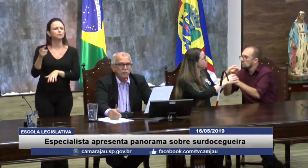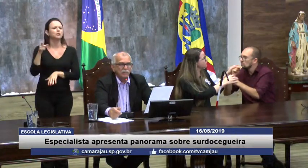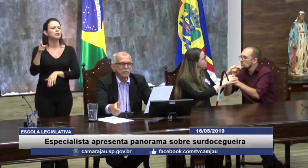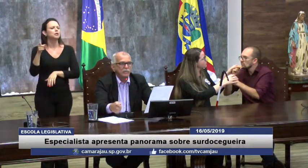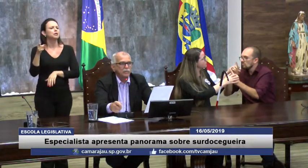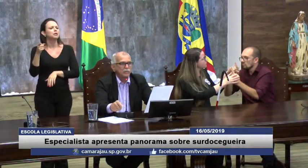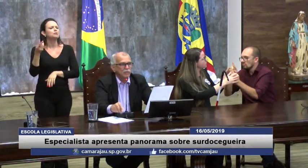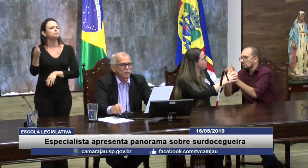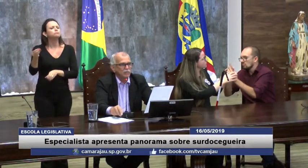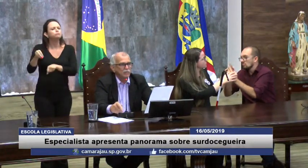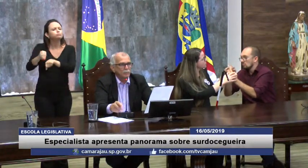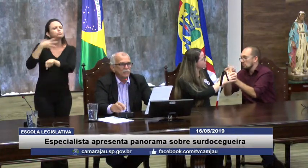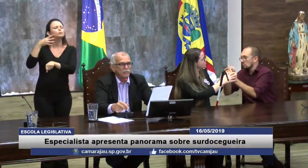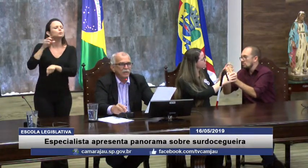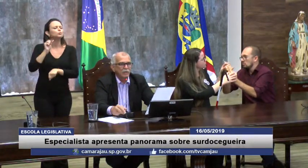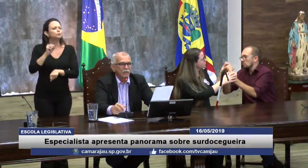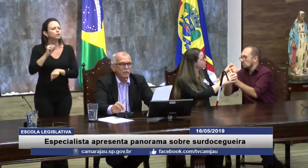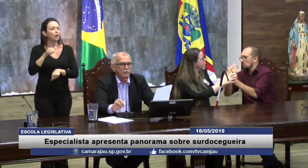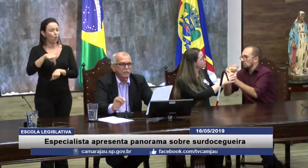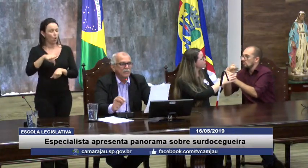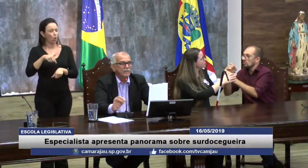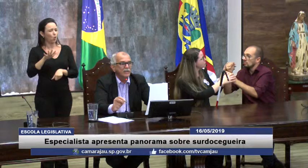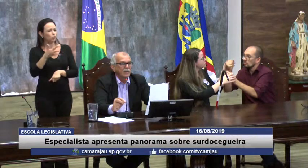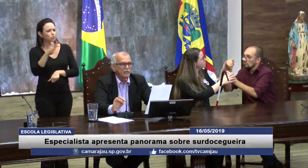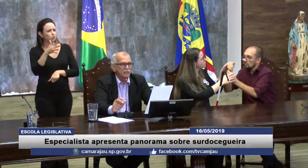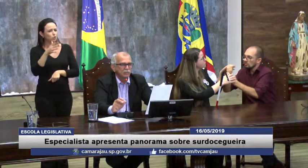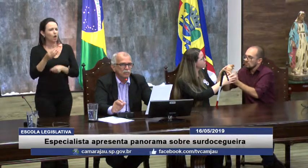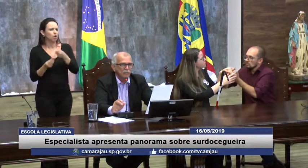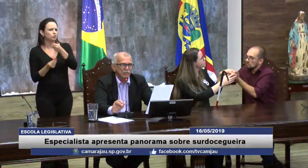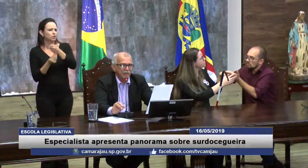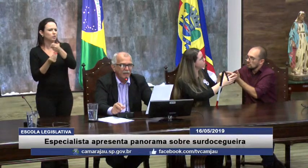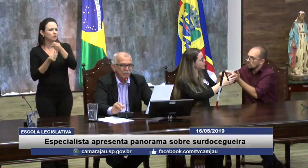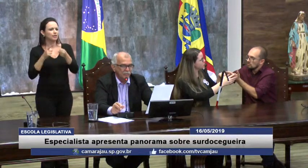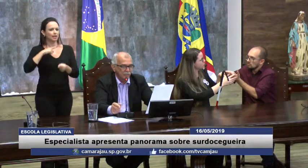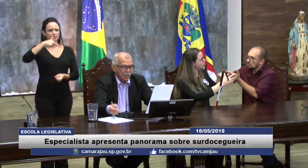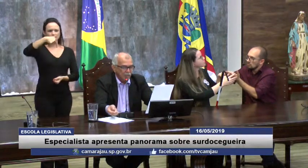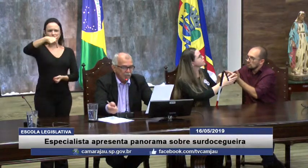a associação tem hoje aproximadamente 70